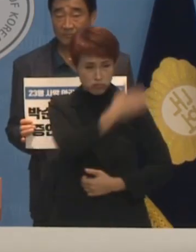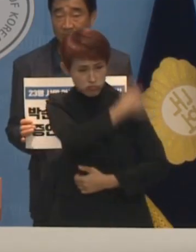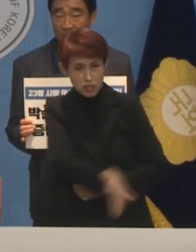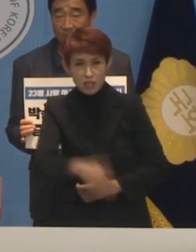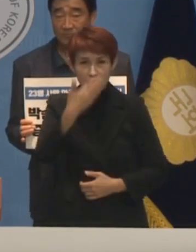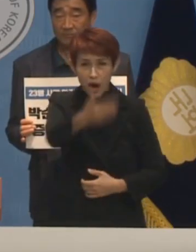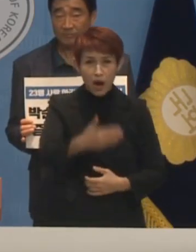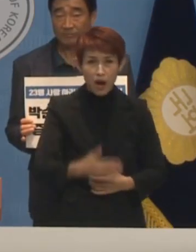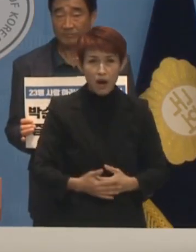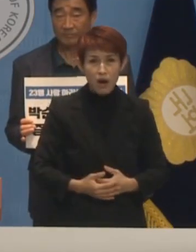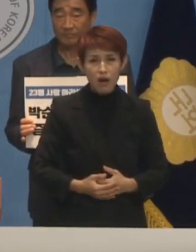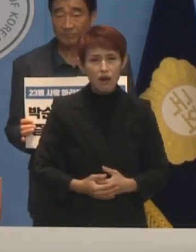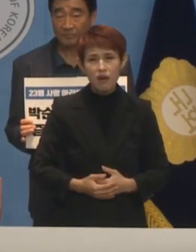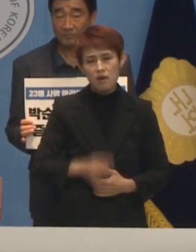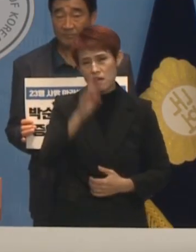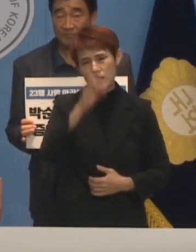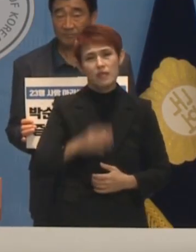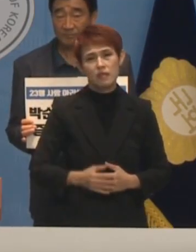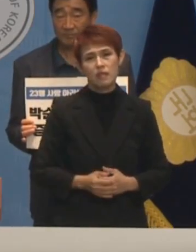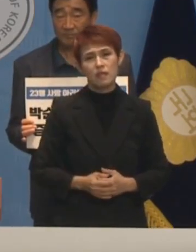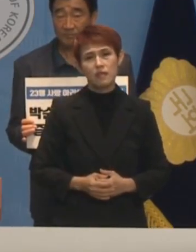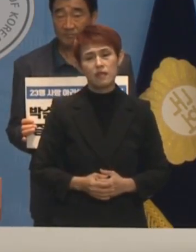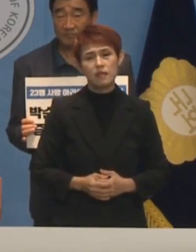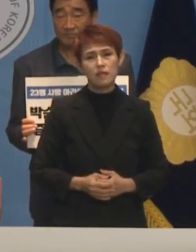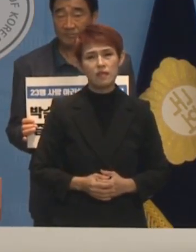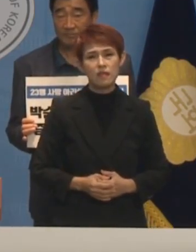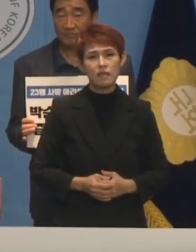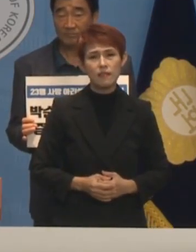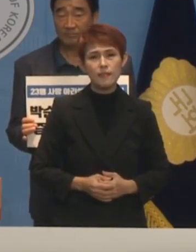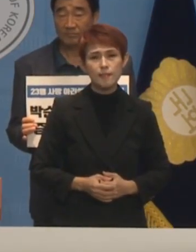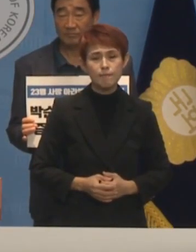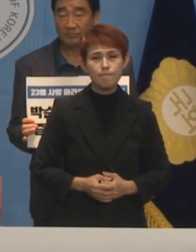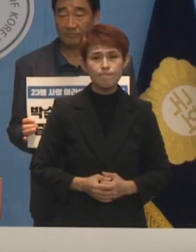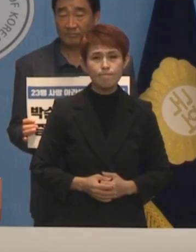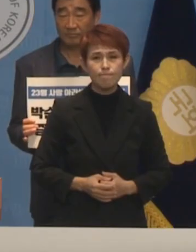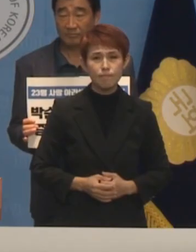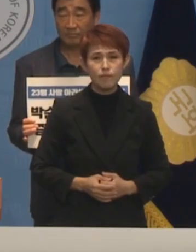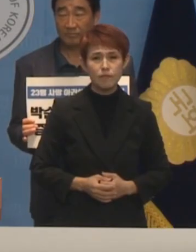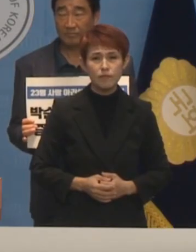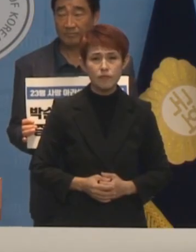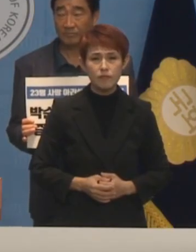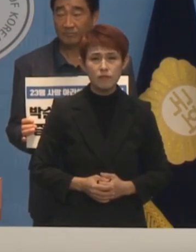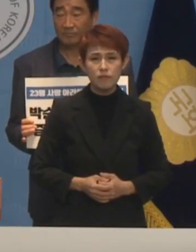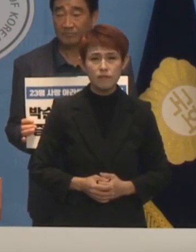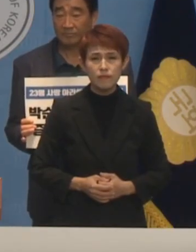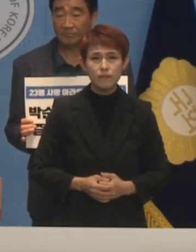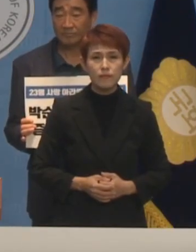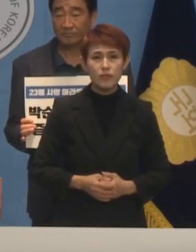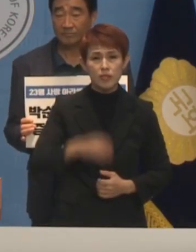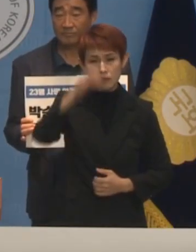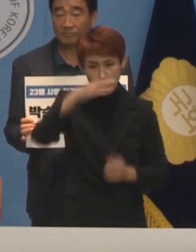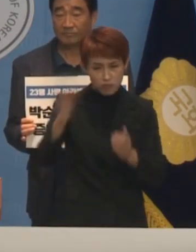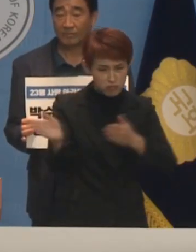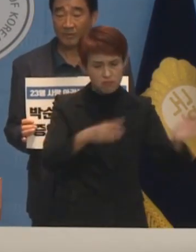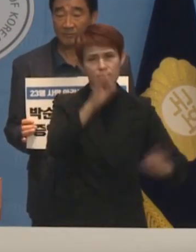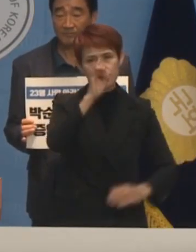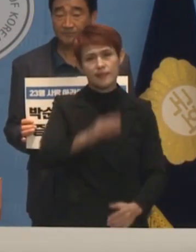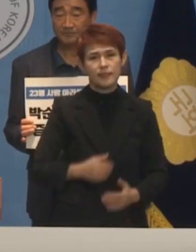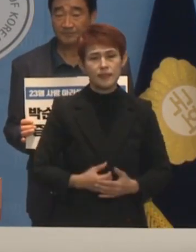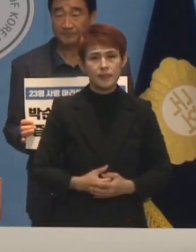이렇게 그냥 지나갈 수 있는가? 이리저리 빠져서 넘어갈 수는 없는